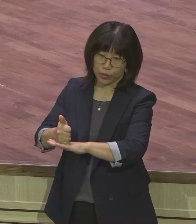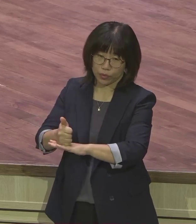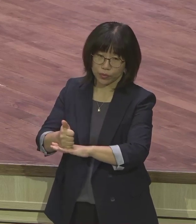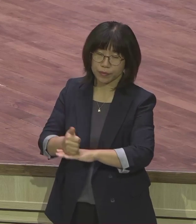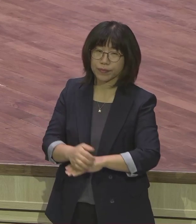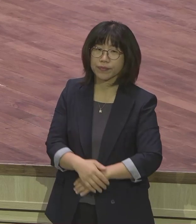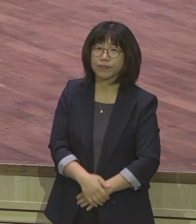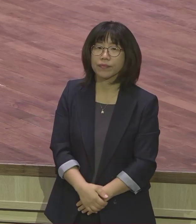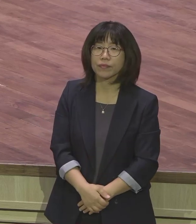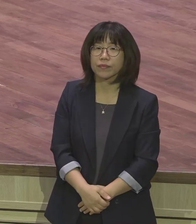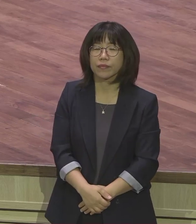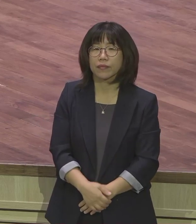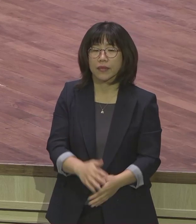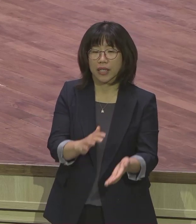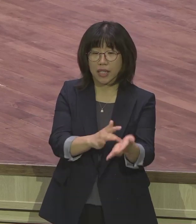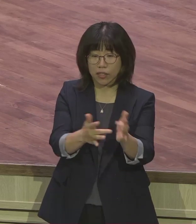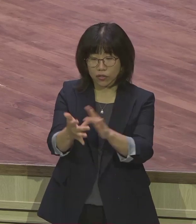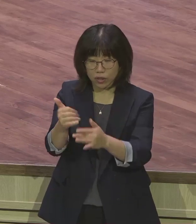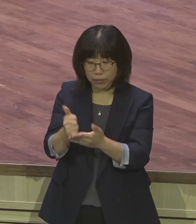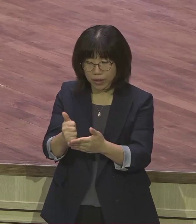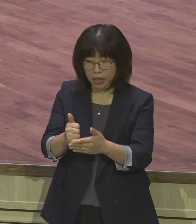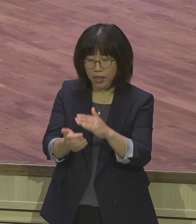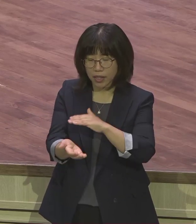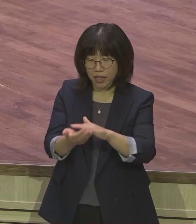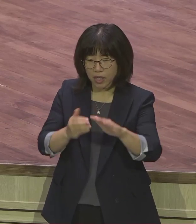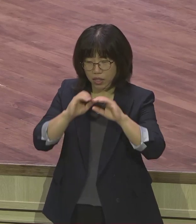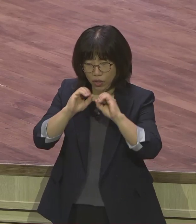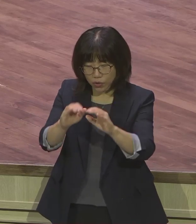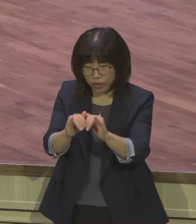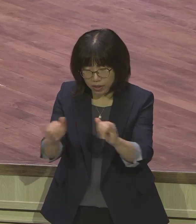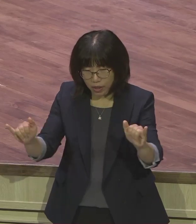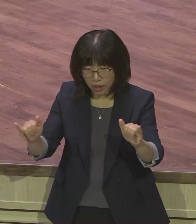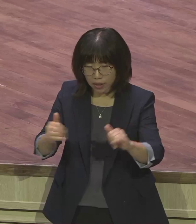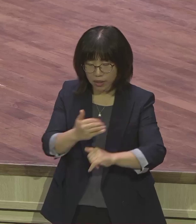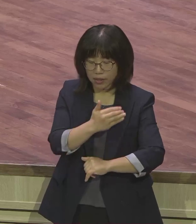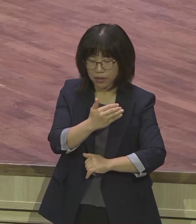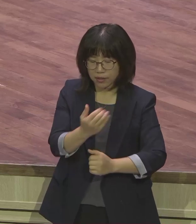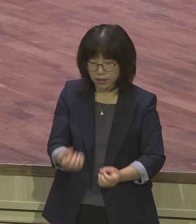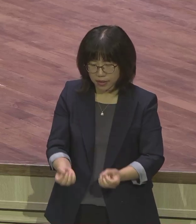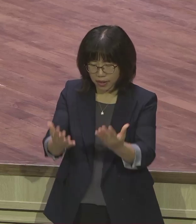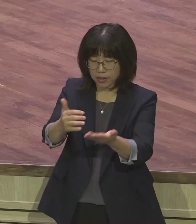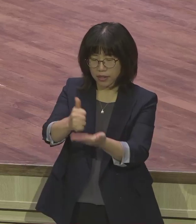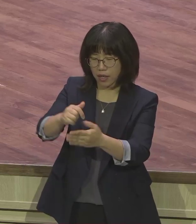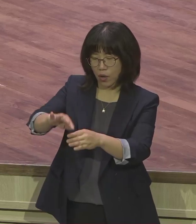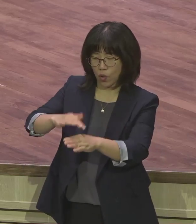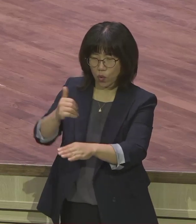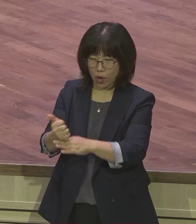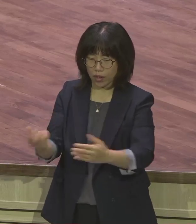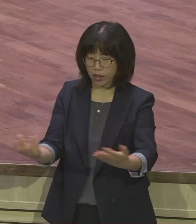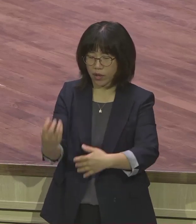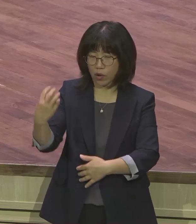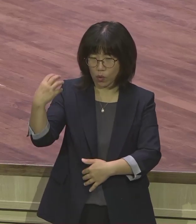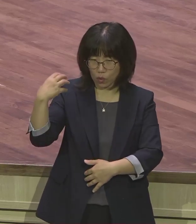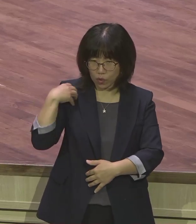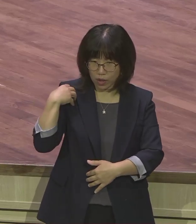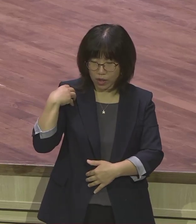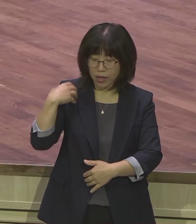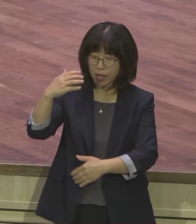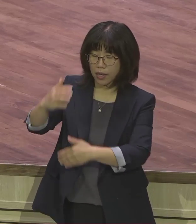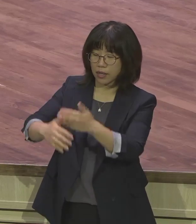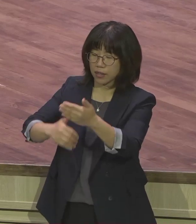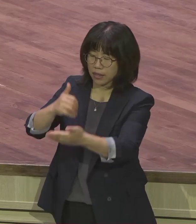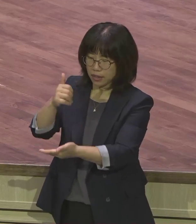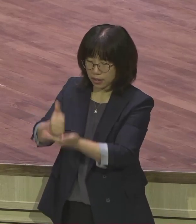이 땅에서 보여주신 선지자 세상 왕으로서의 역할을 영적으로 감당하면서 하나님 말을